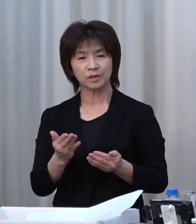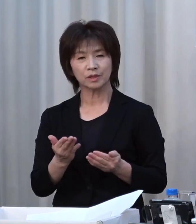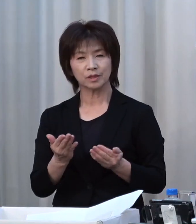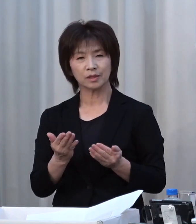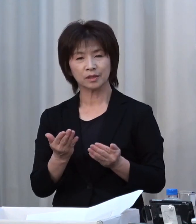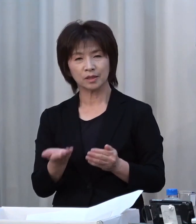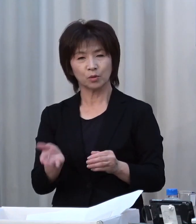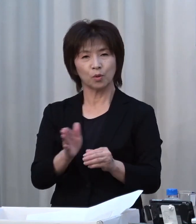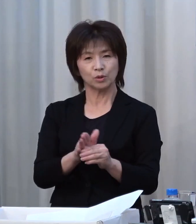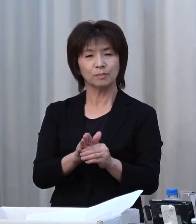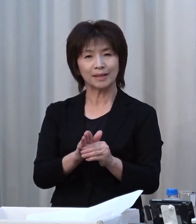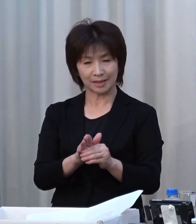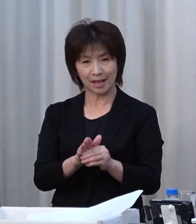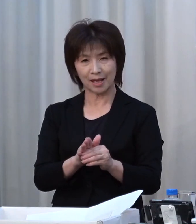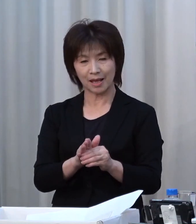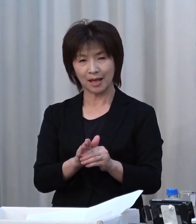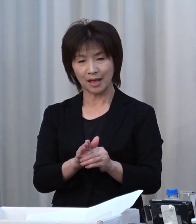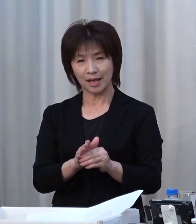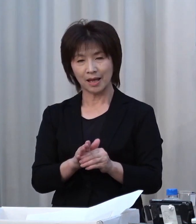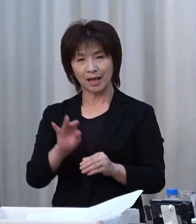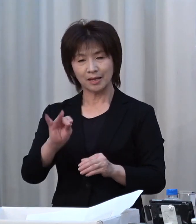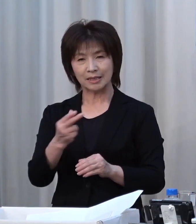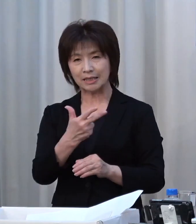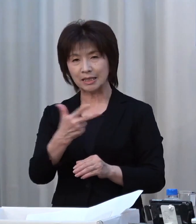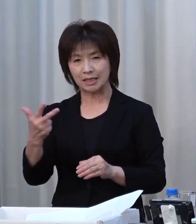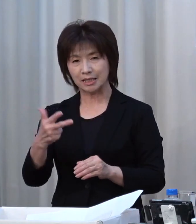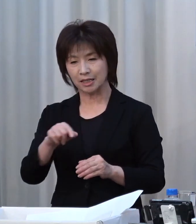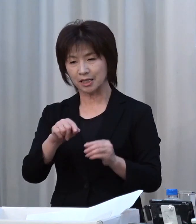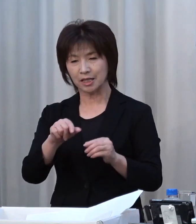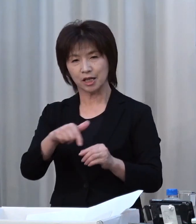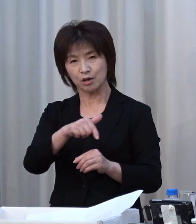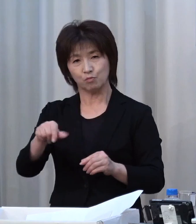て、知事部局だったり、